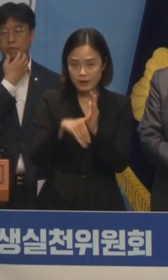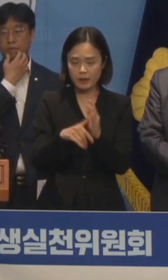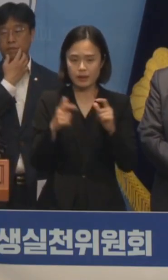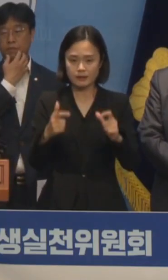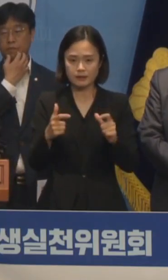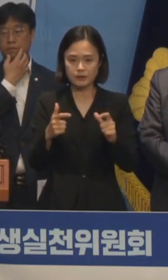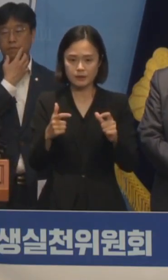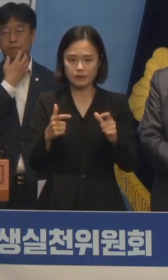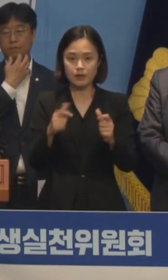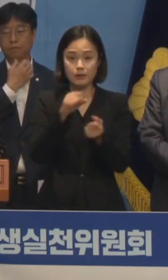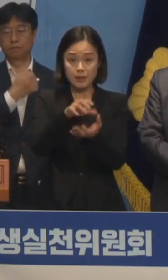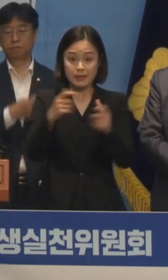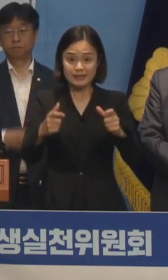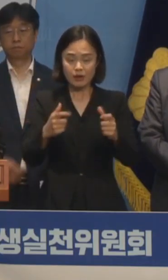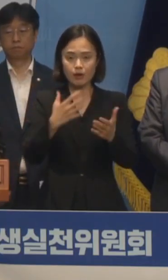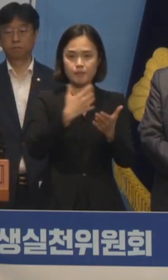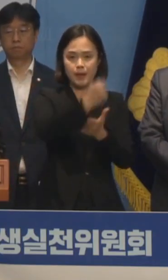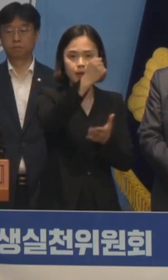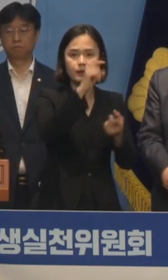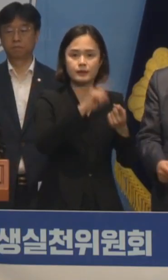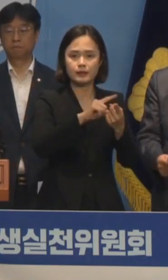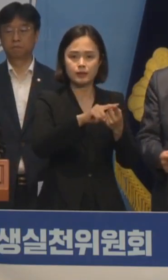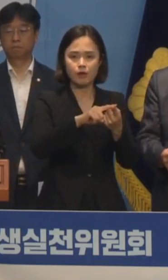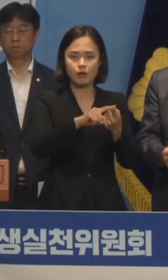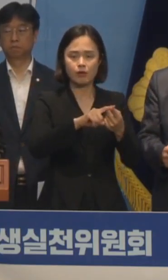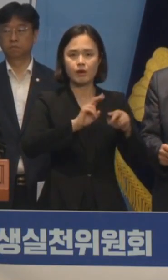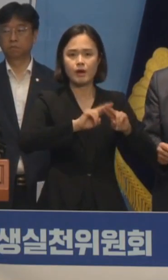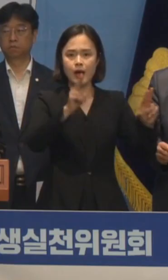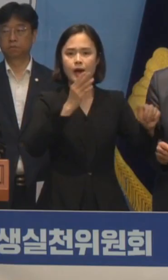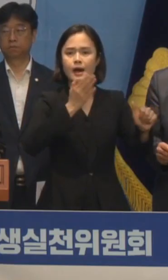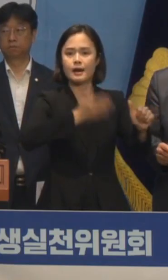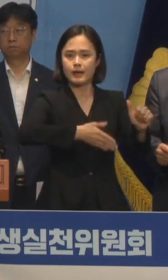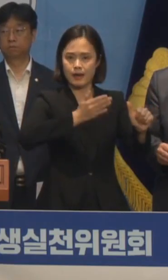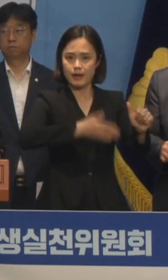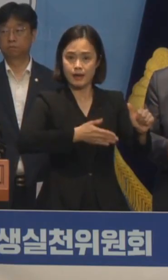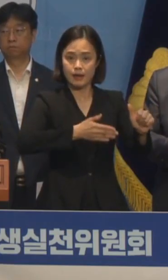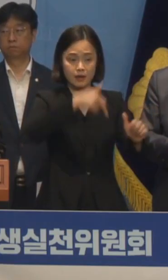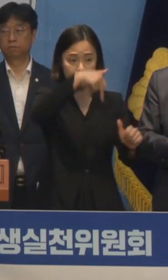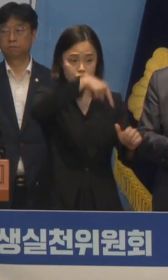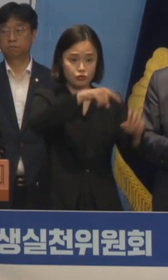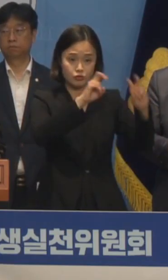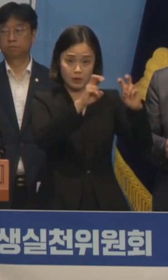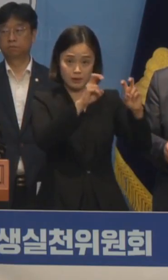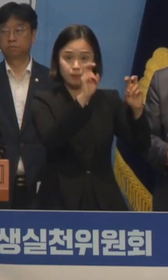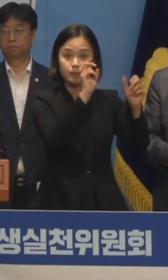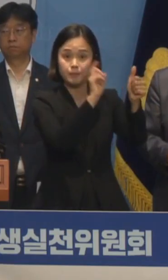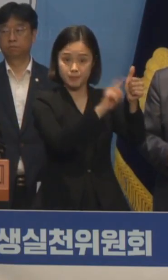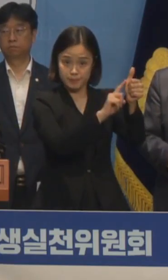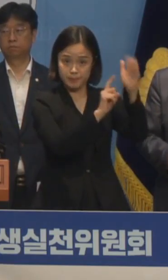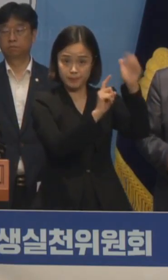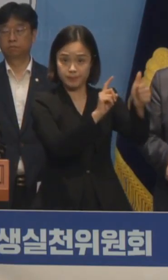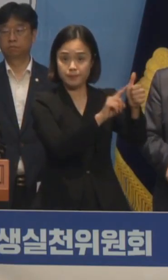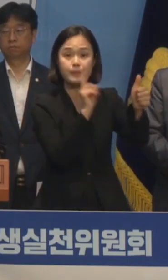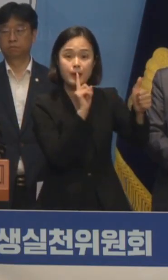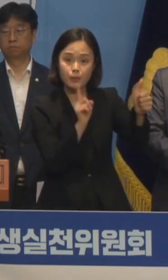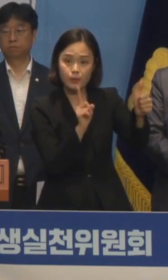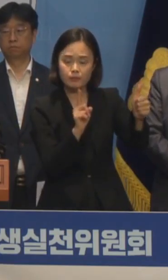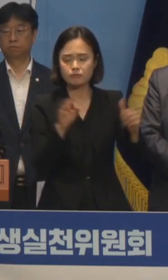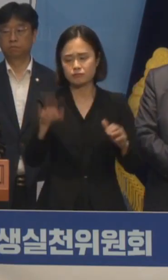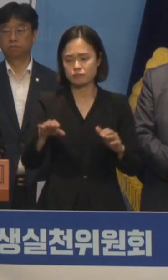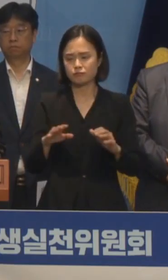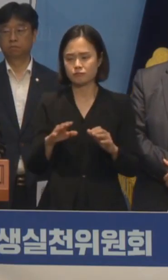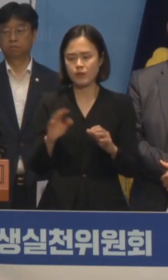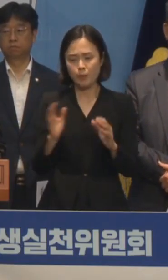제도 자체를 폐지하라는 국회 요구에 대해 홍영준 CLS 대표는 고객 피해를 방지하기 위해서 꼭 필요한